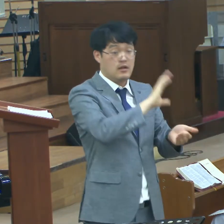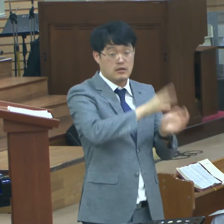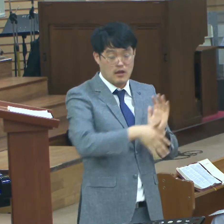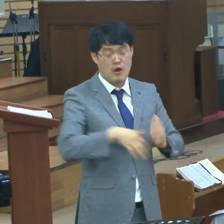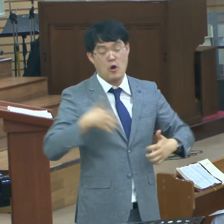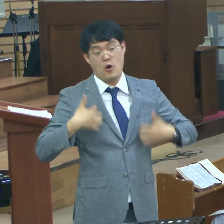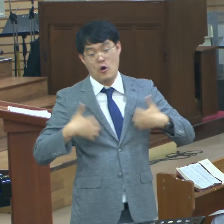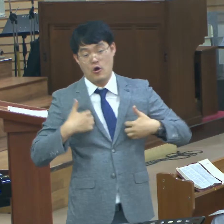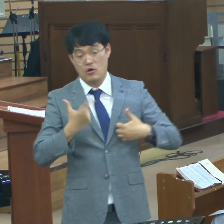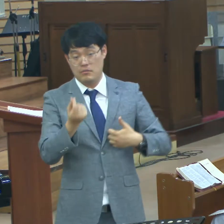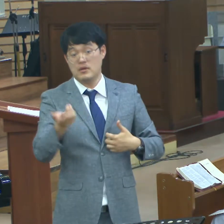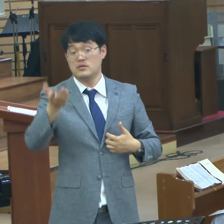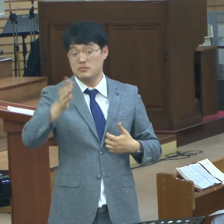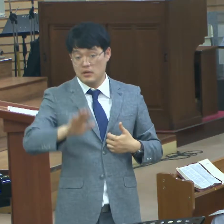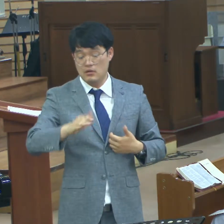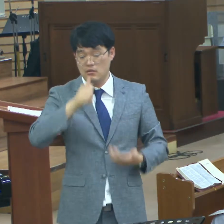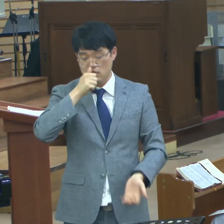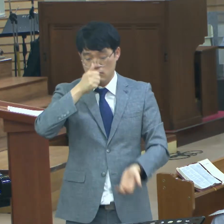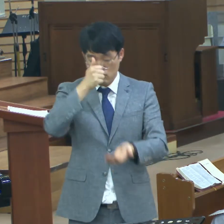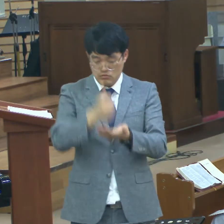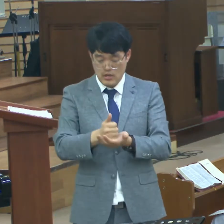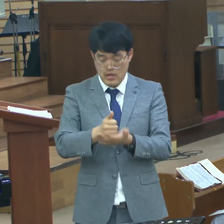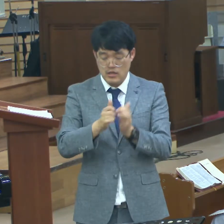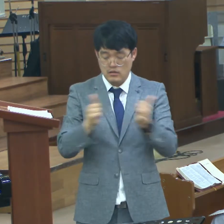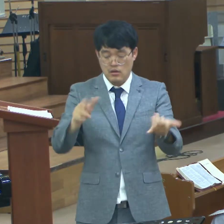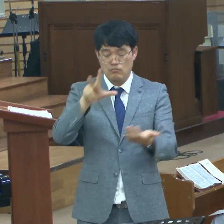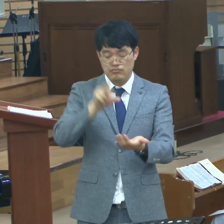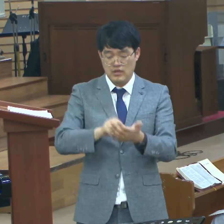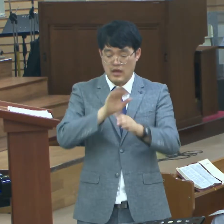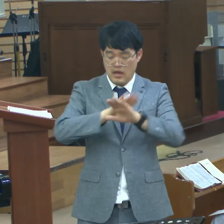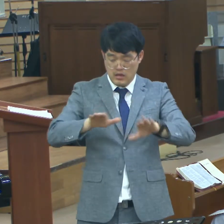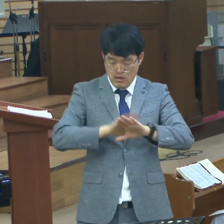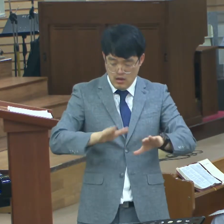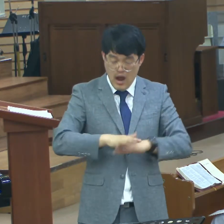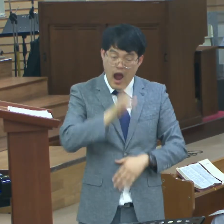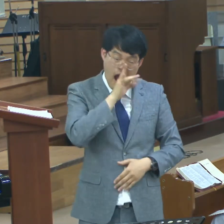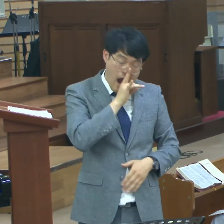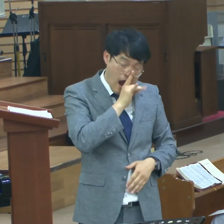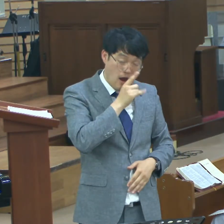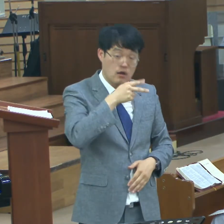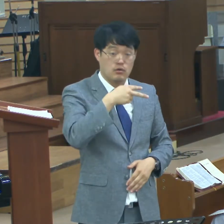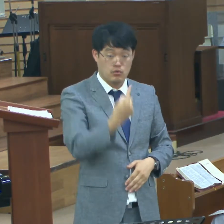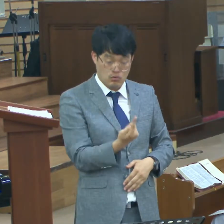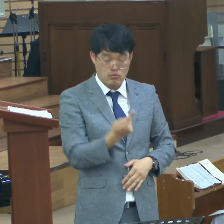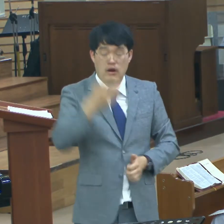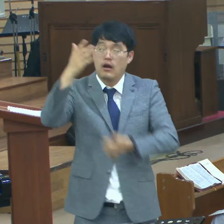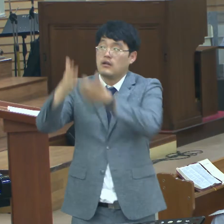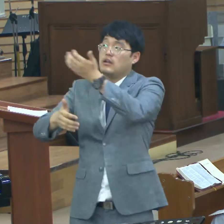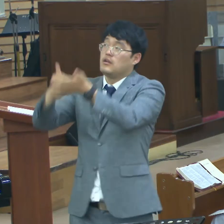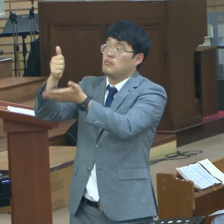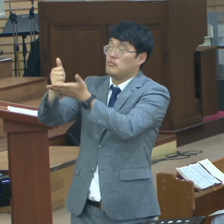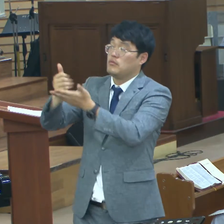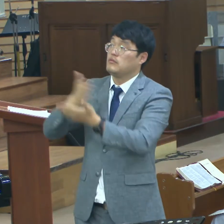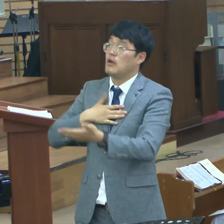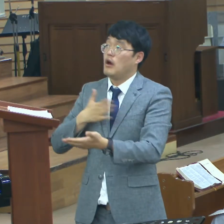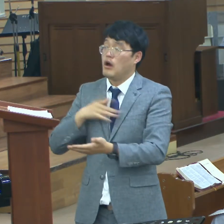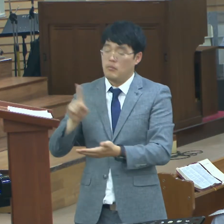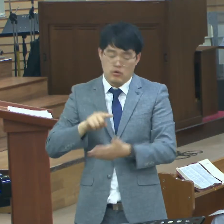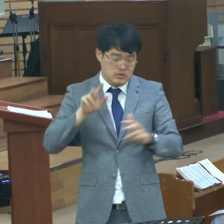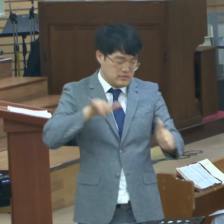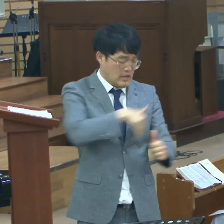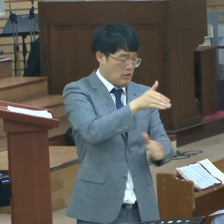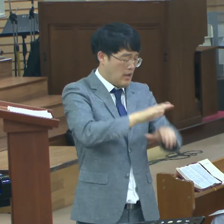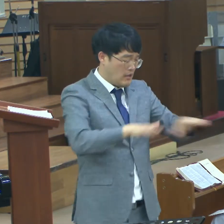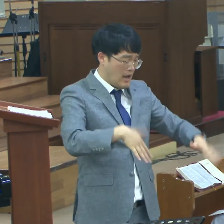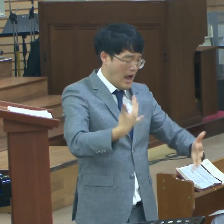거지만, 죄인의 문제가 완전히 해결되지 않는다 할지라도 하나님은 어떤 경우에도 우리가 즐거워하며 살아갈 수 있는